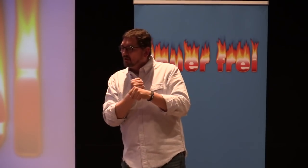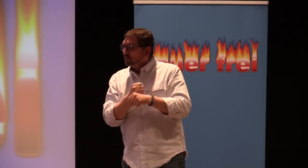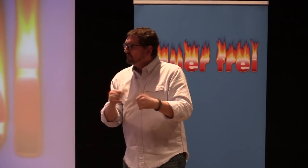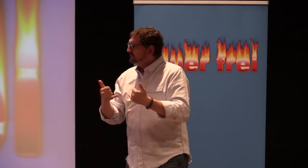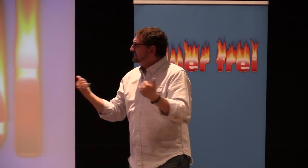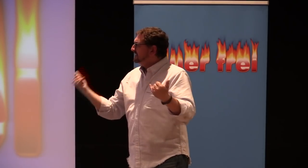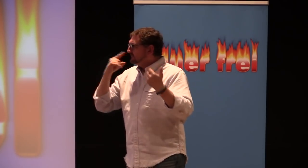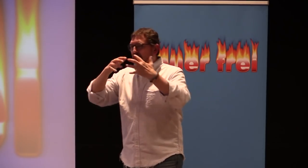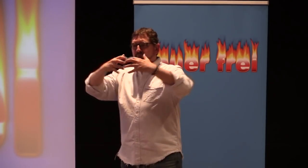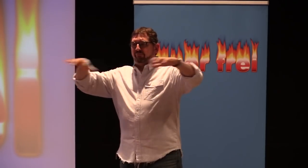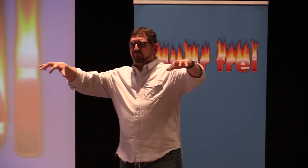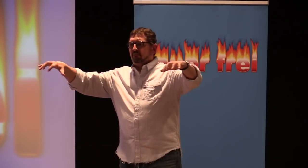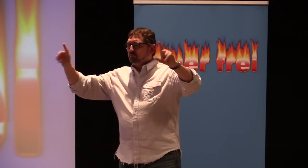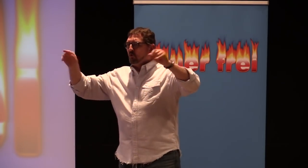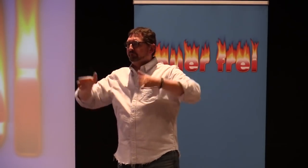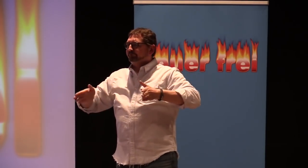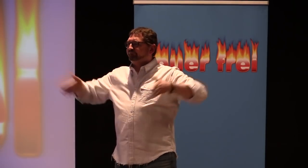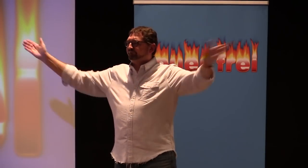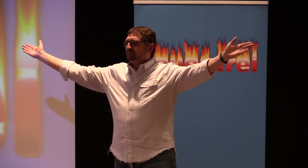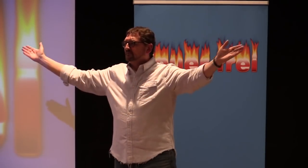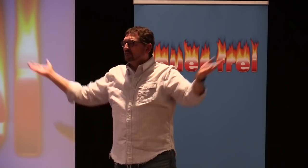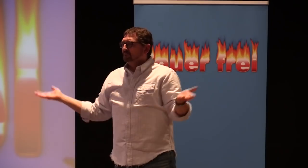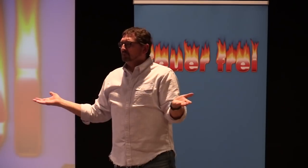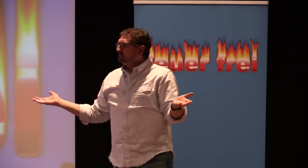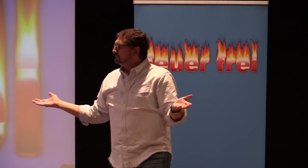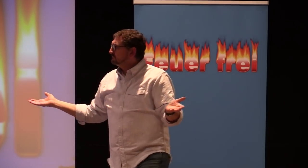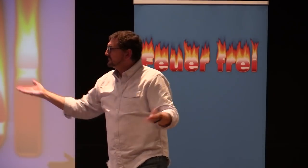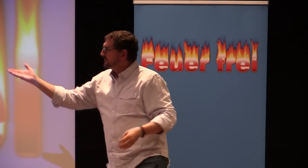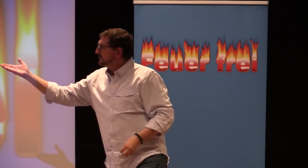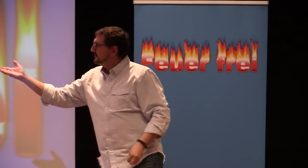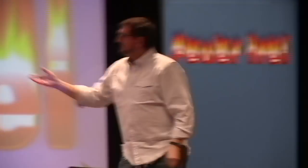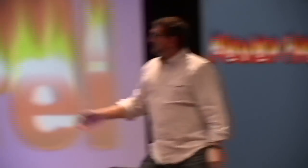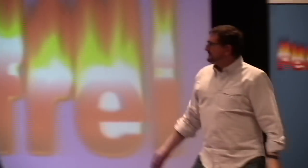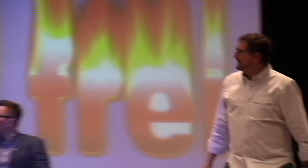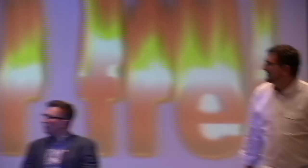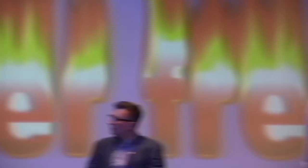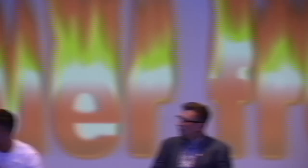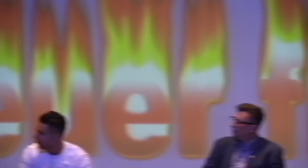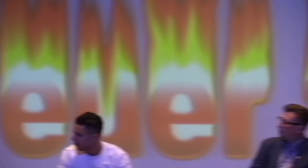so, wie gesagt, das ist natürlich nicht wissenschaftlich belegt, aber heutzutage habe ich einfach den Eindruck, dass die Menschen unter sich bleiben.